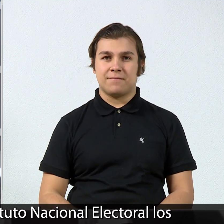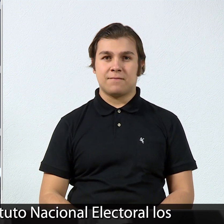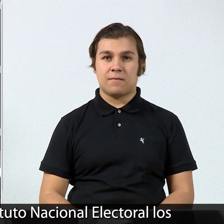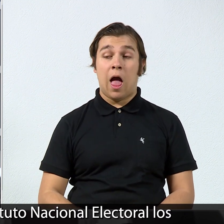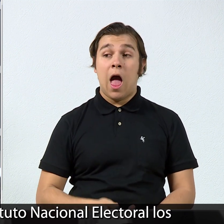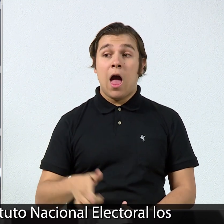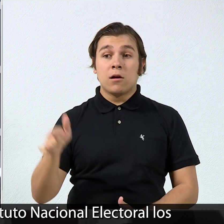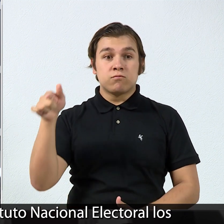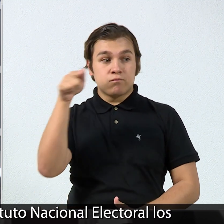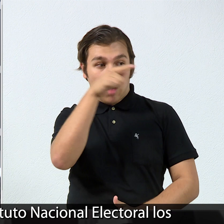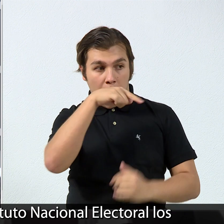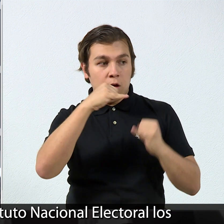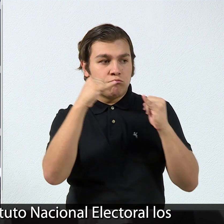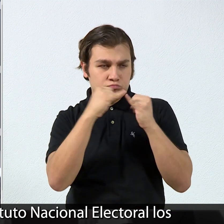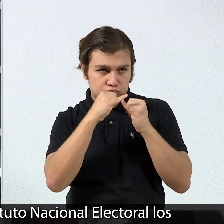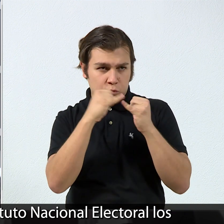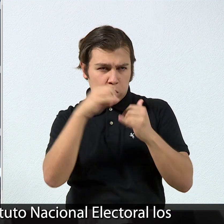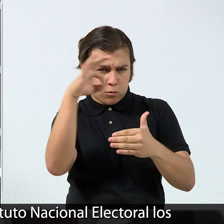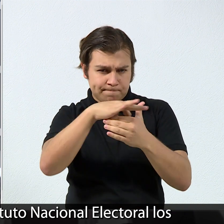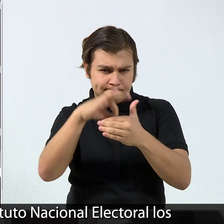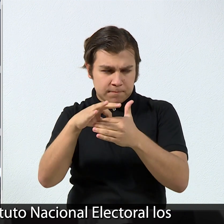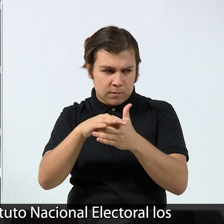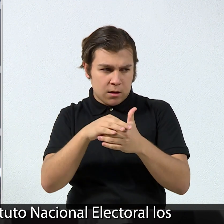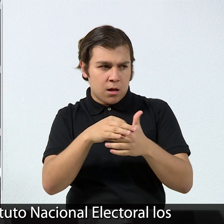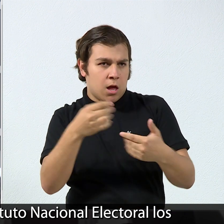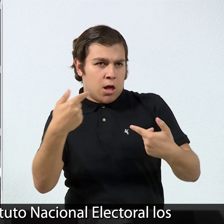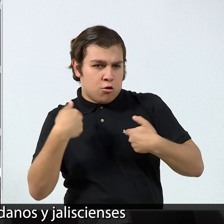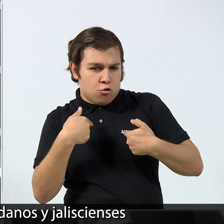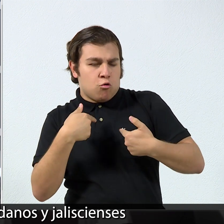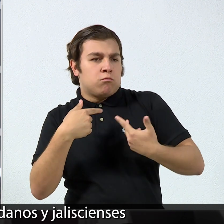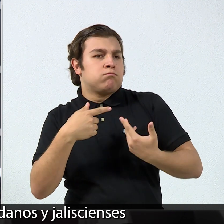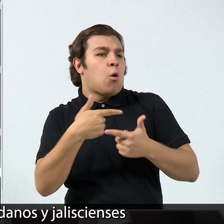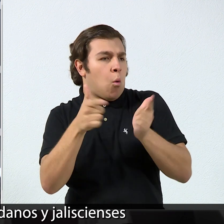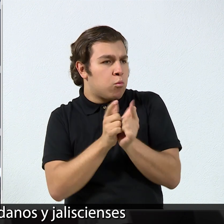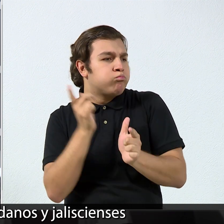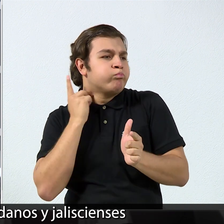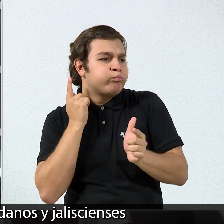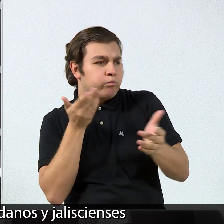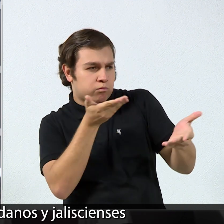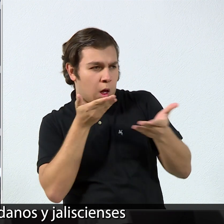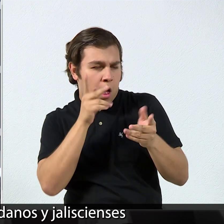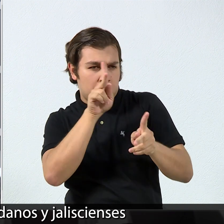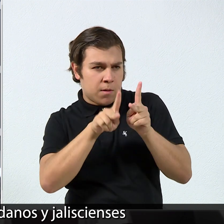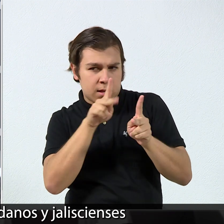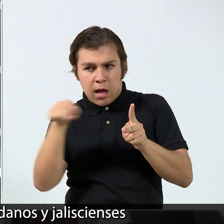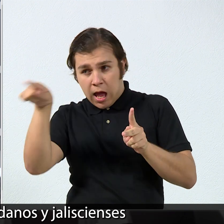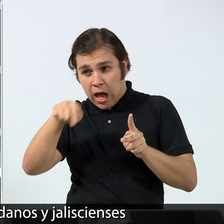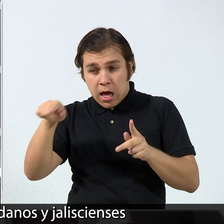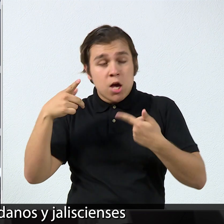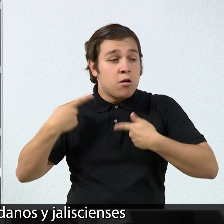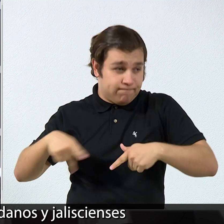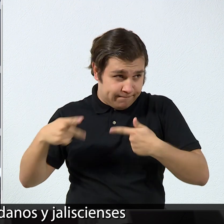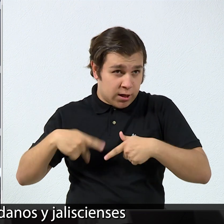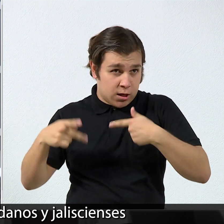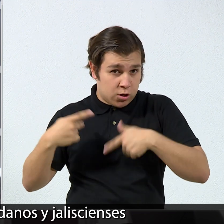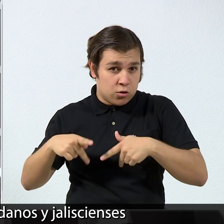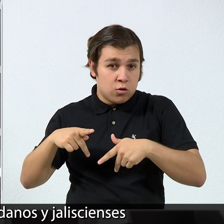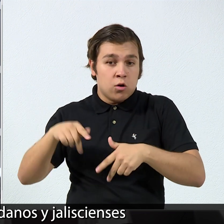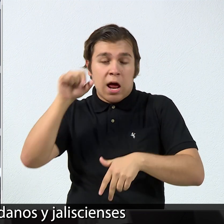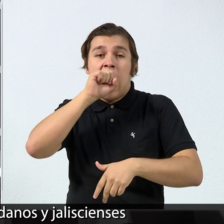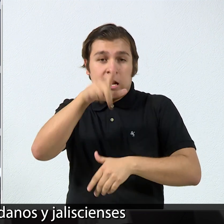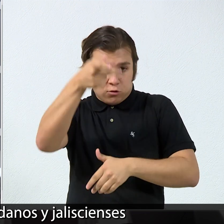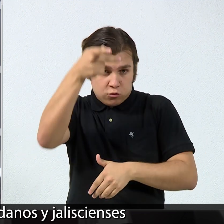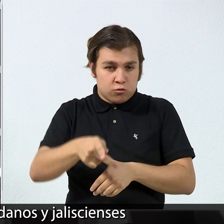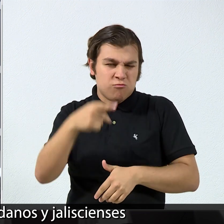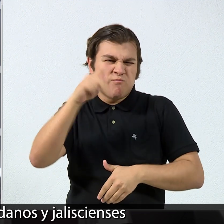Convenir con el Instituto Nacional Electoral los términos y procedimientos para que los ciudadanos jaliscienses residentes en el extranjero